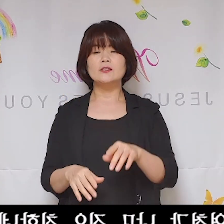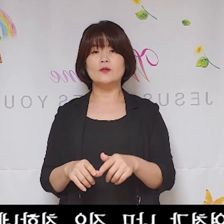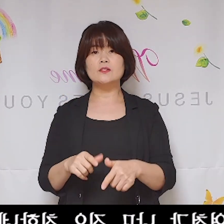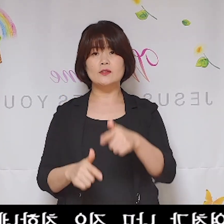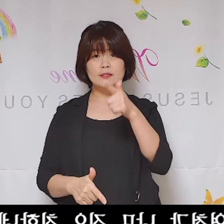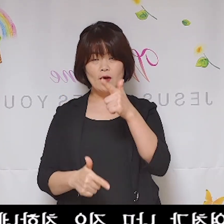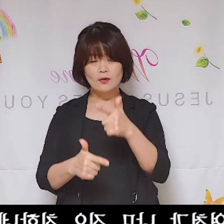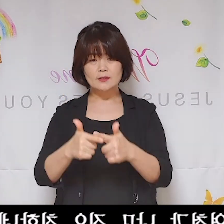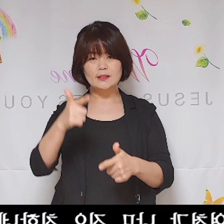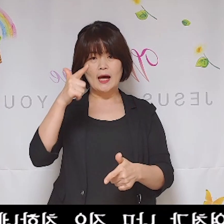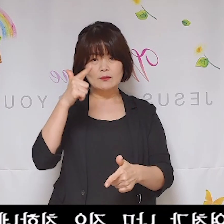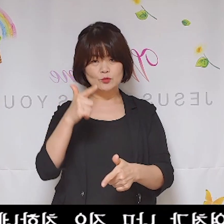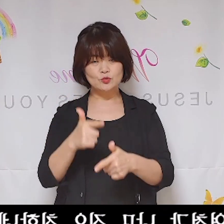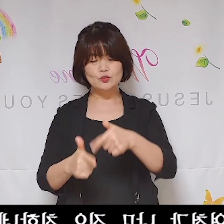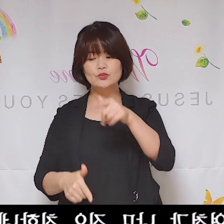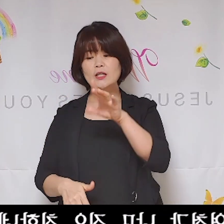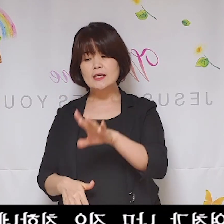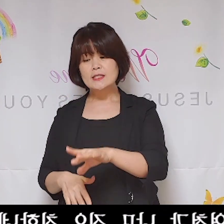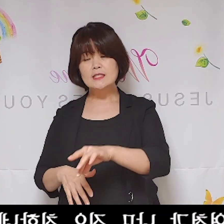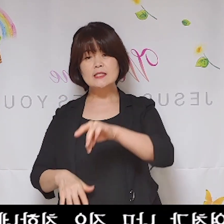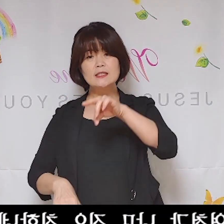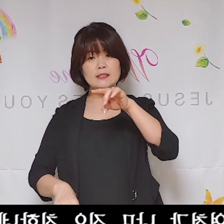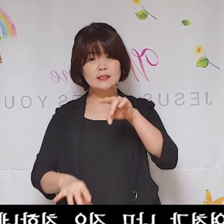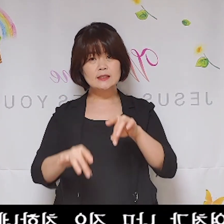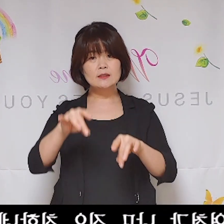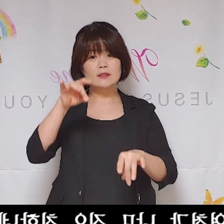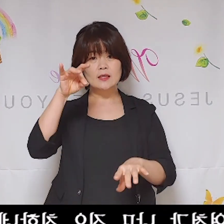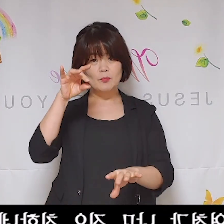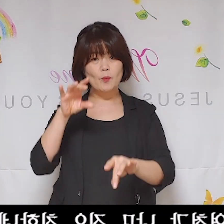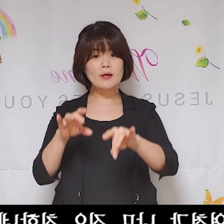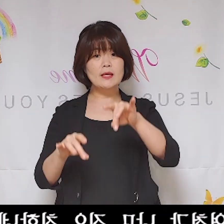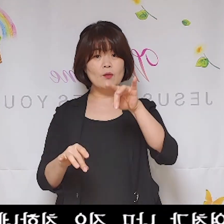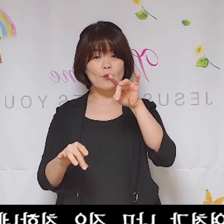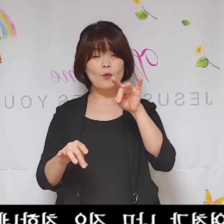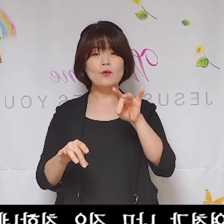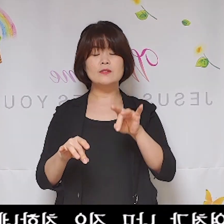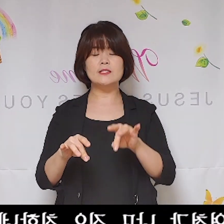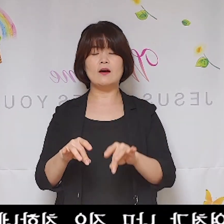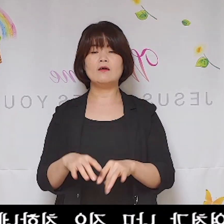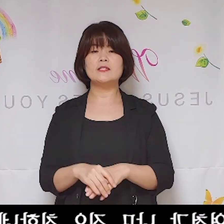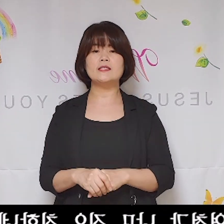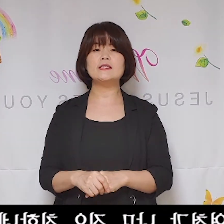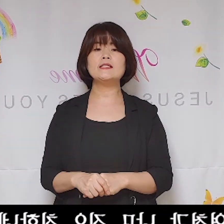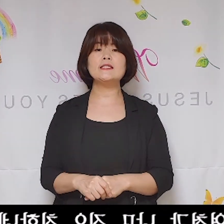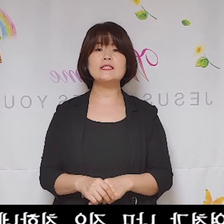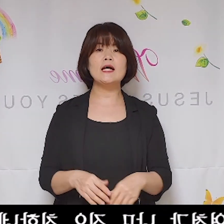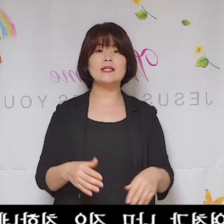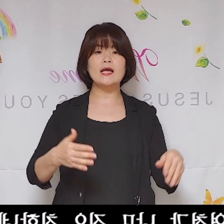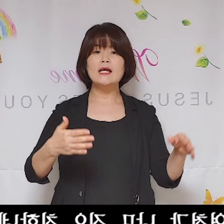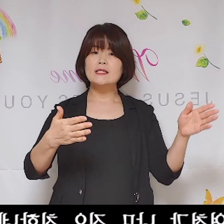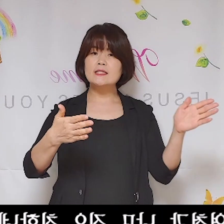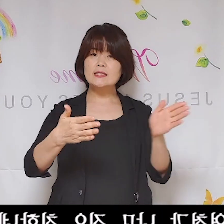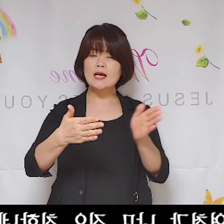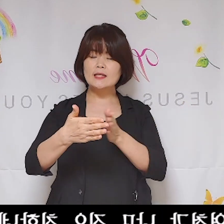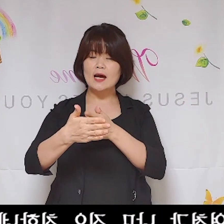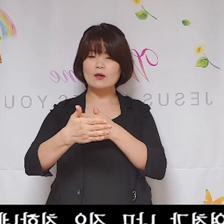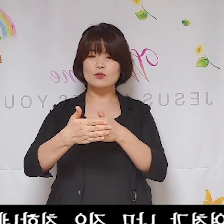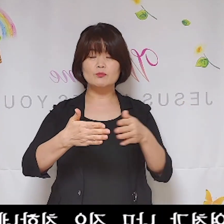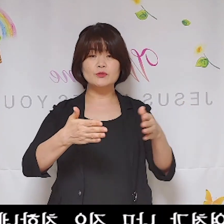저는 여기서 나무 진을 이렇게 뽑아내고 그쵸? 진을 칠하다. 우리가